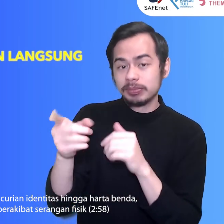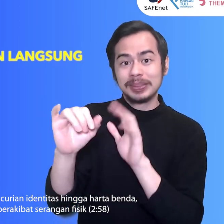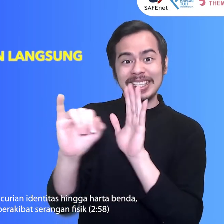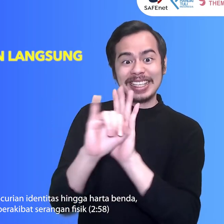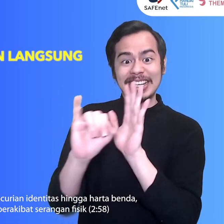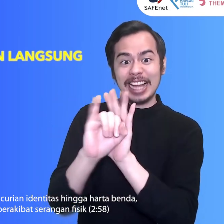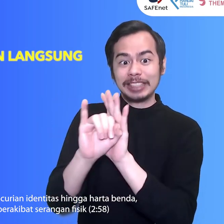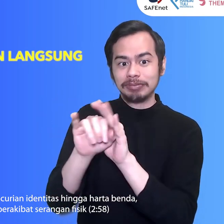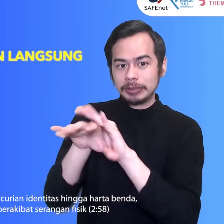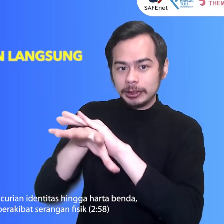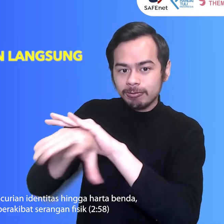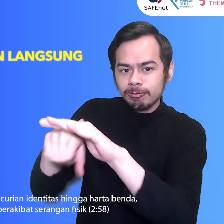fisik